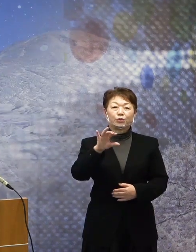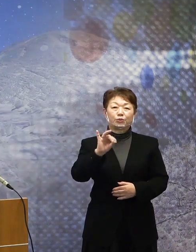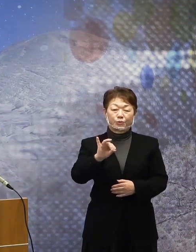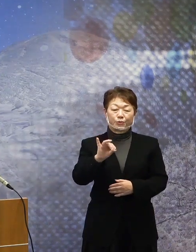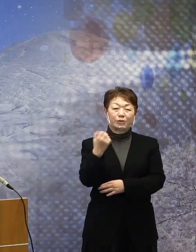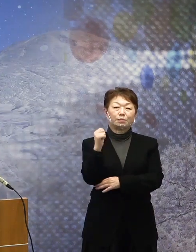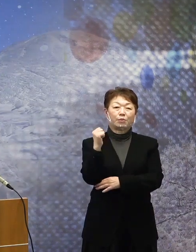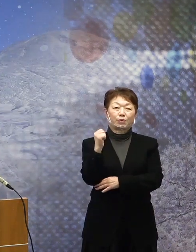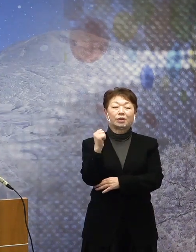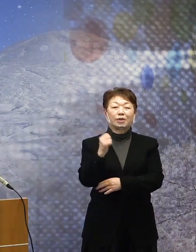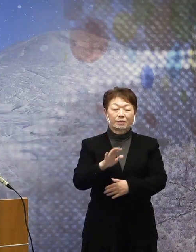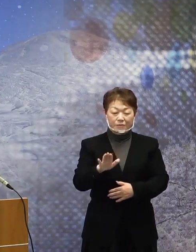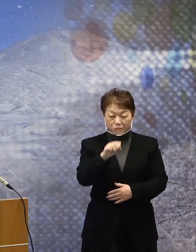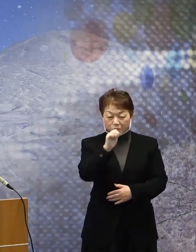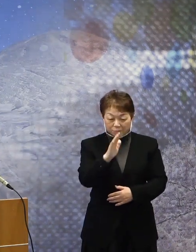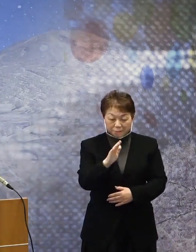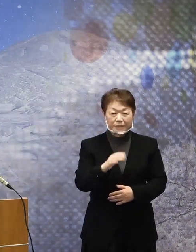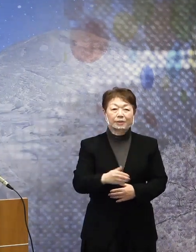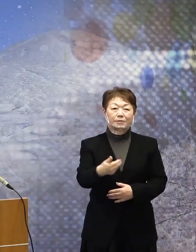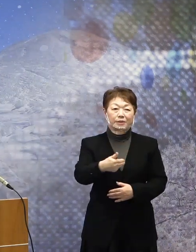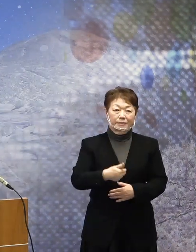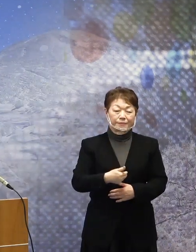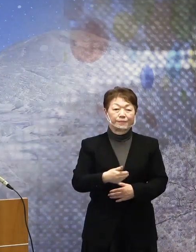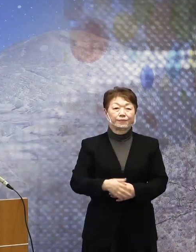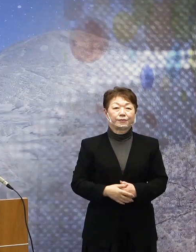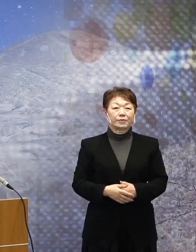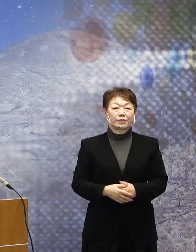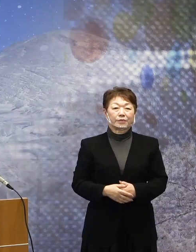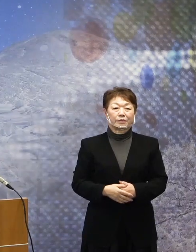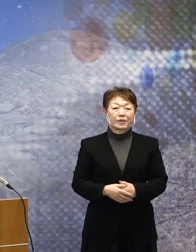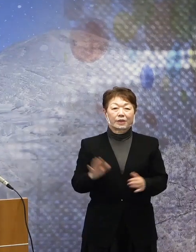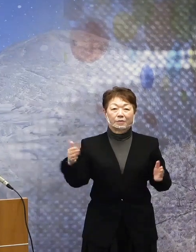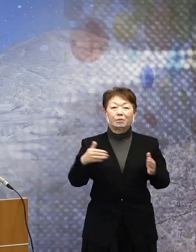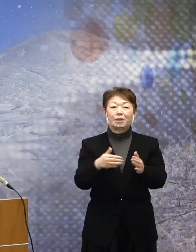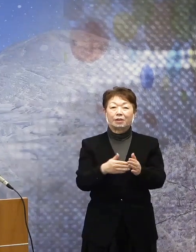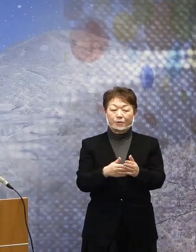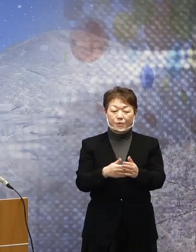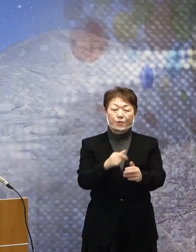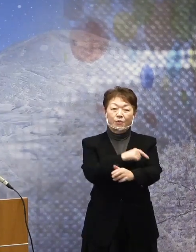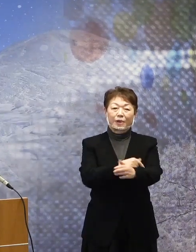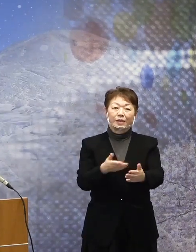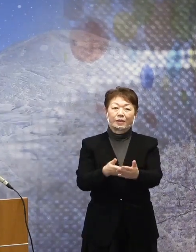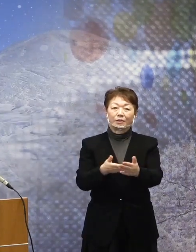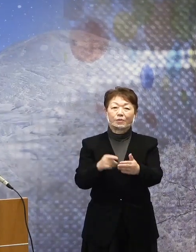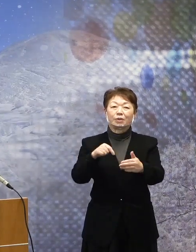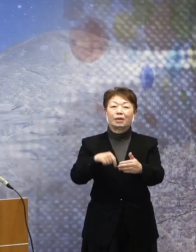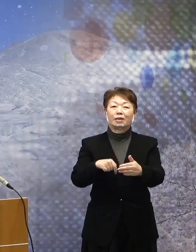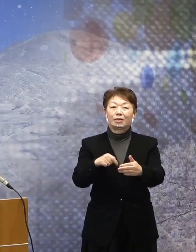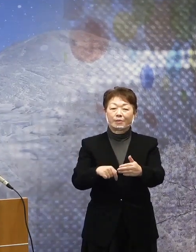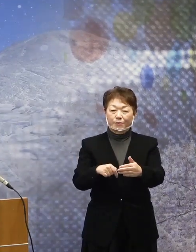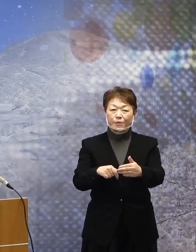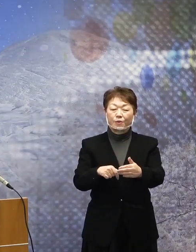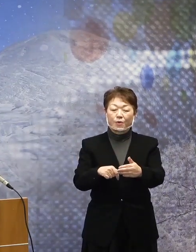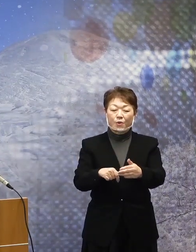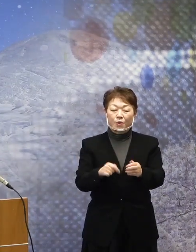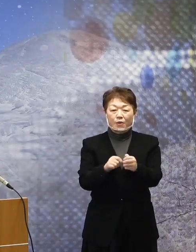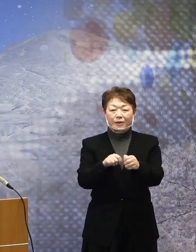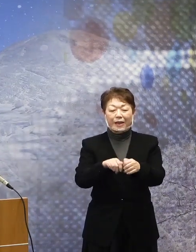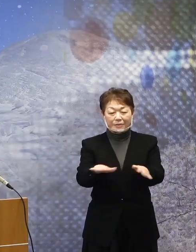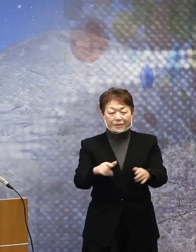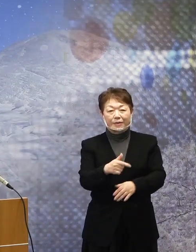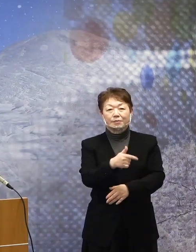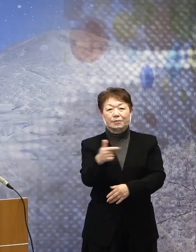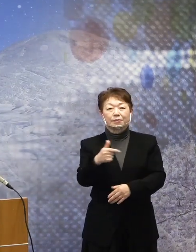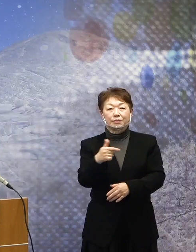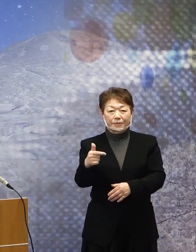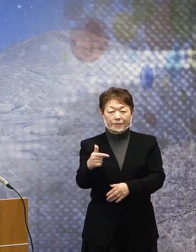中と申します。よろしくお願いします。市長はこれまでの会見でも、多世代にわたる広がり感染状況の